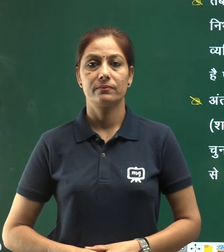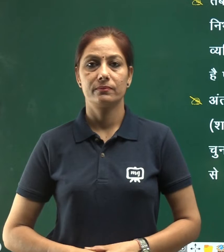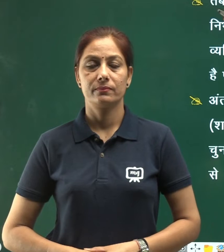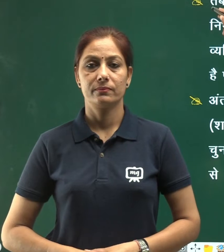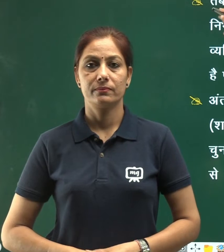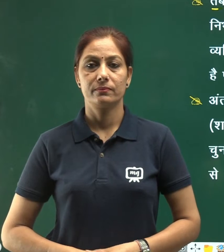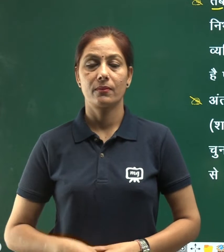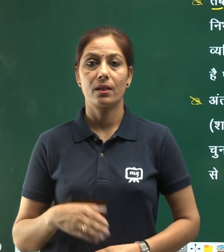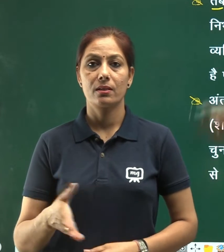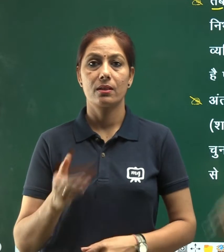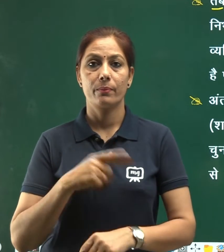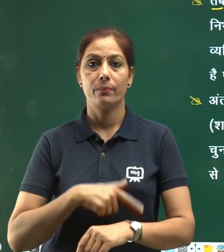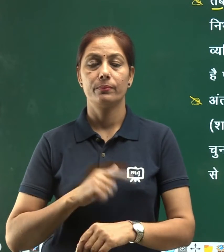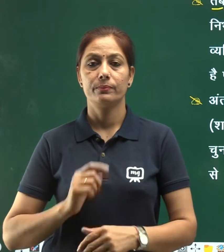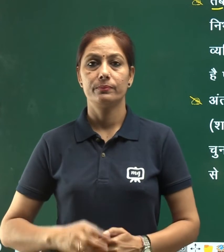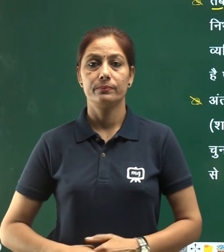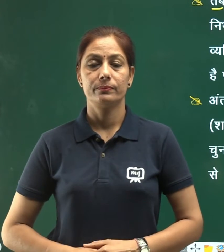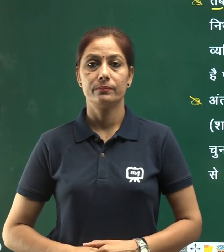तब